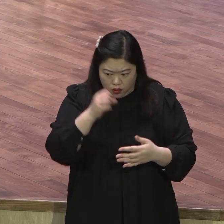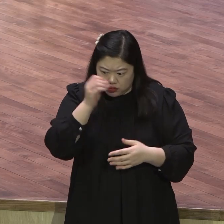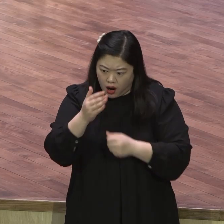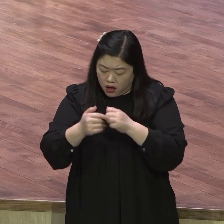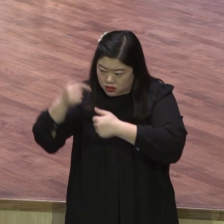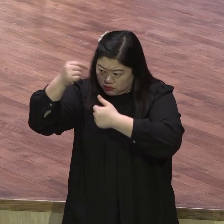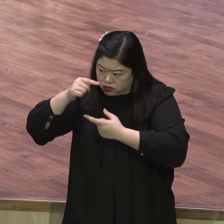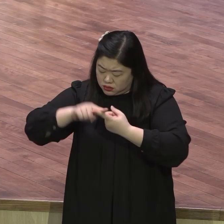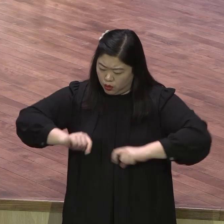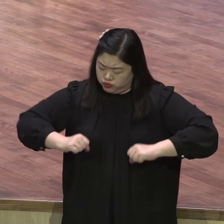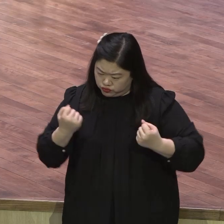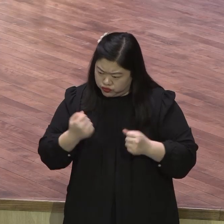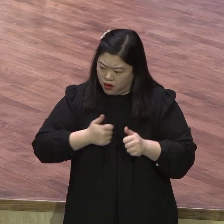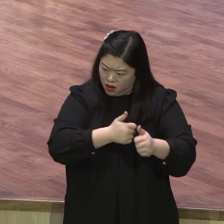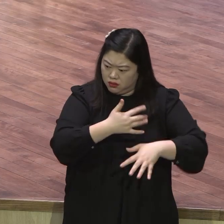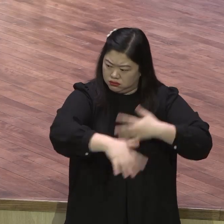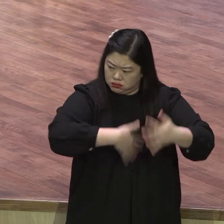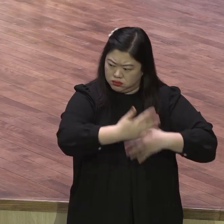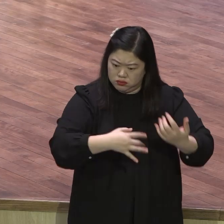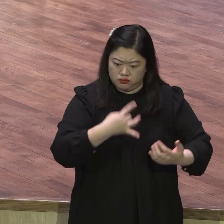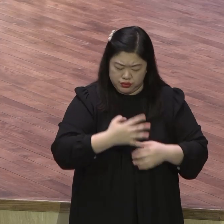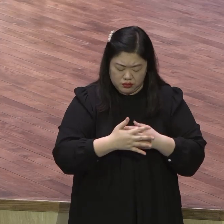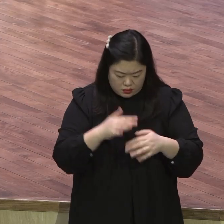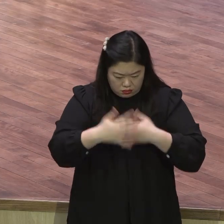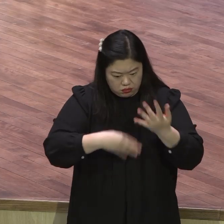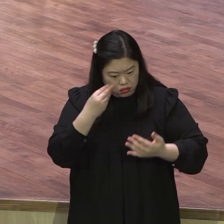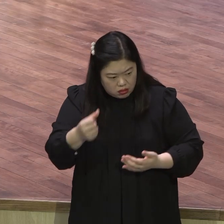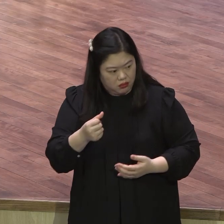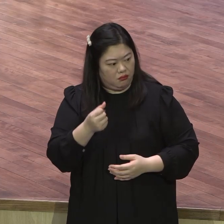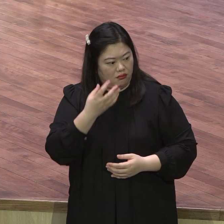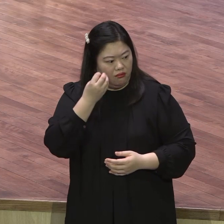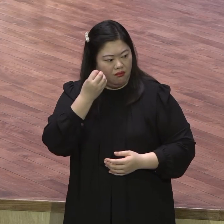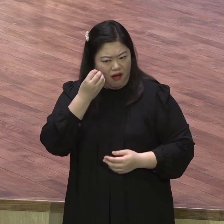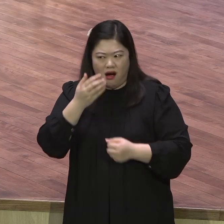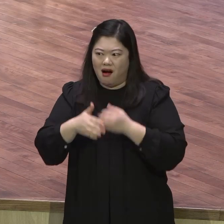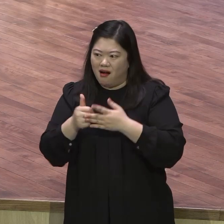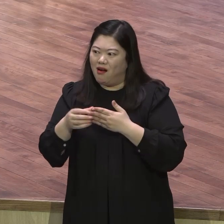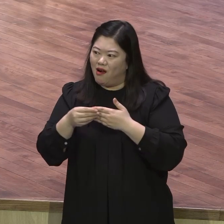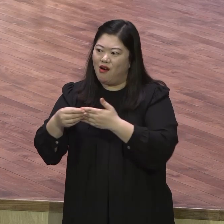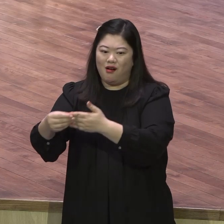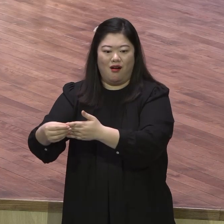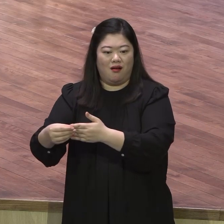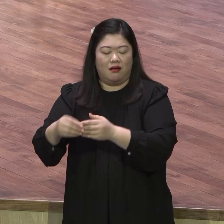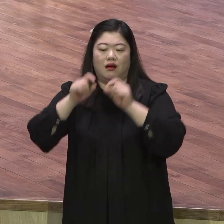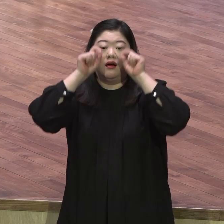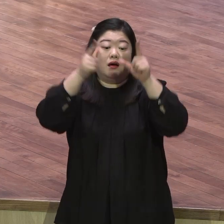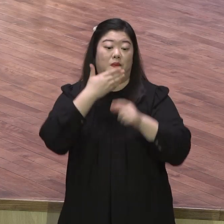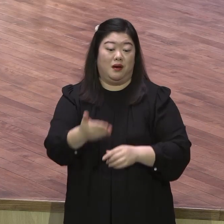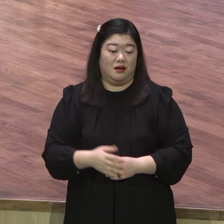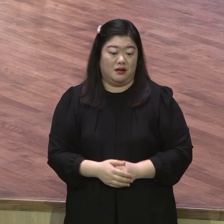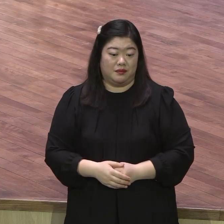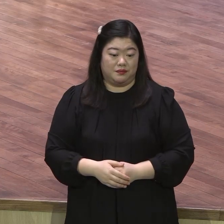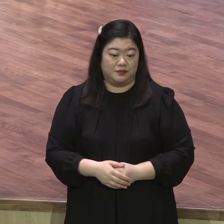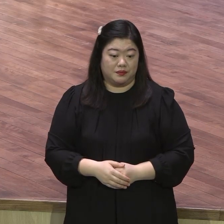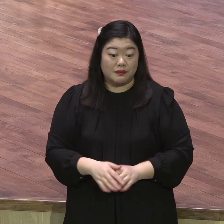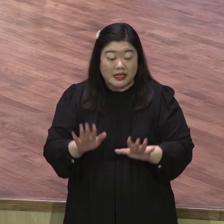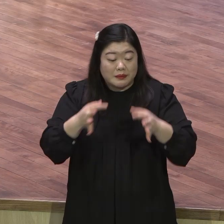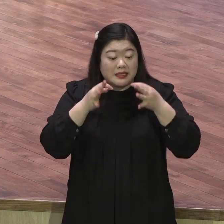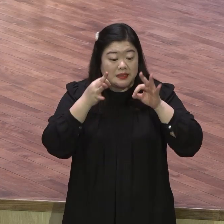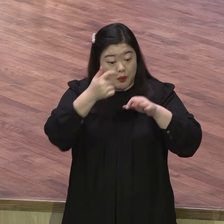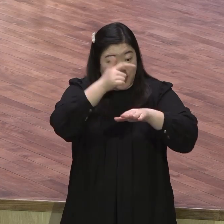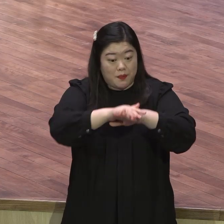따라간 것밖에 없어요. 식인대로 한 것밖에 없다니까요. 아멘 여러분 금요일날 우리가 이 출입기를 보고